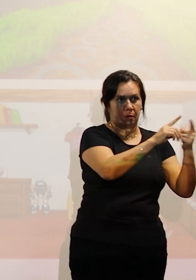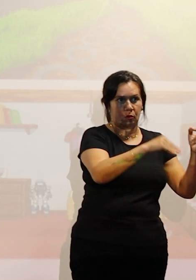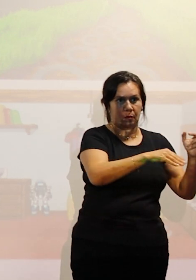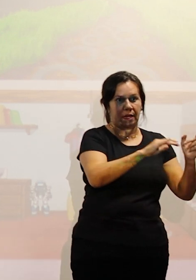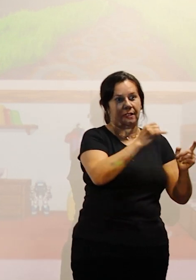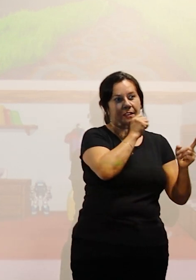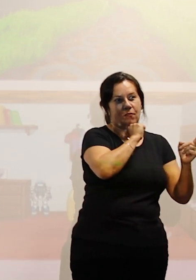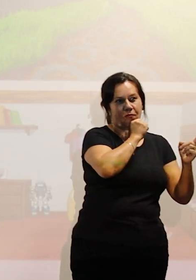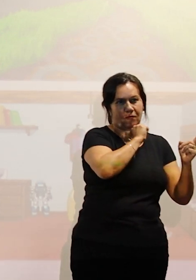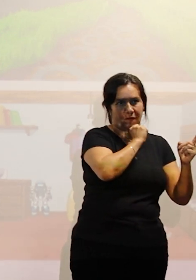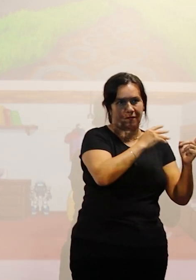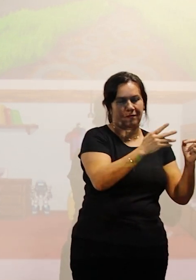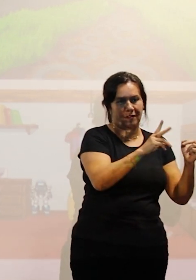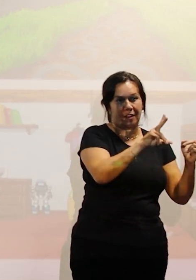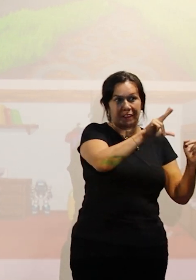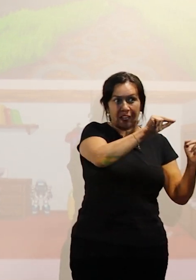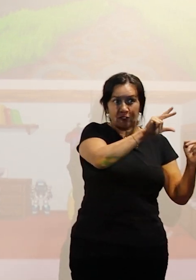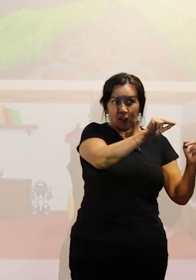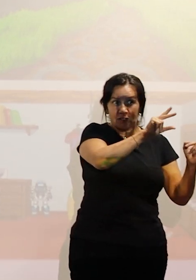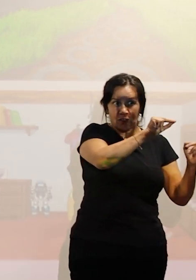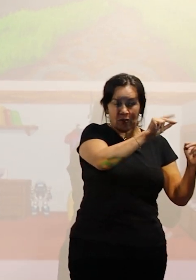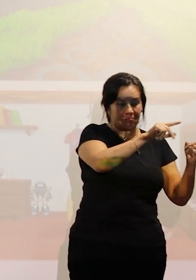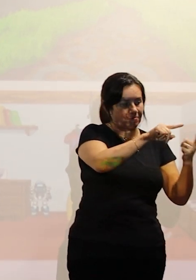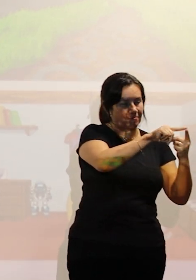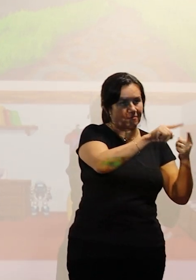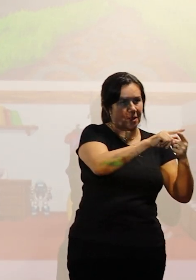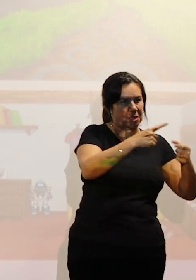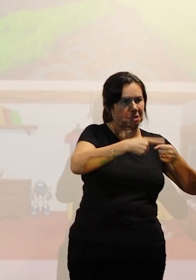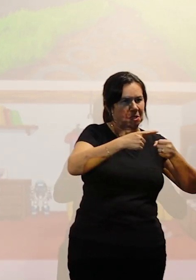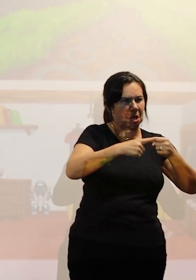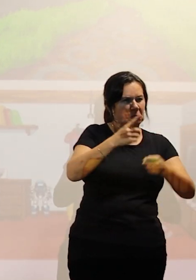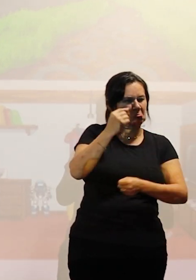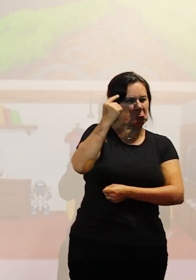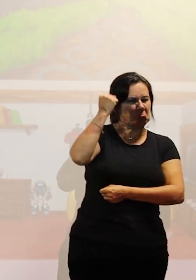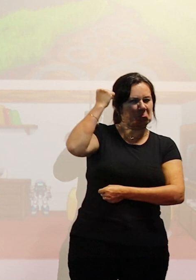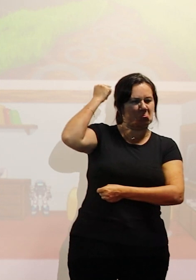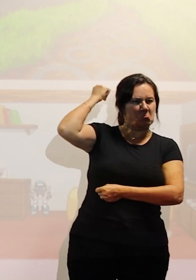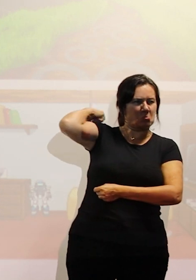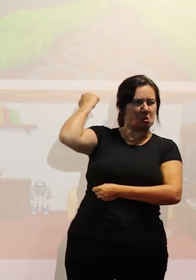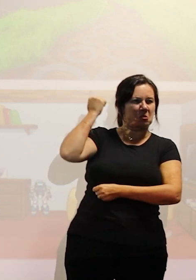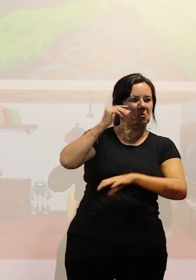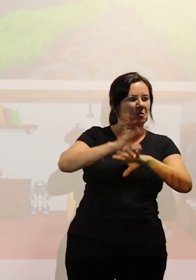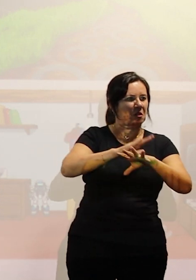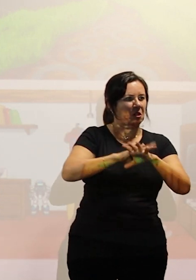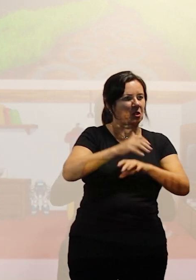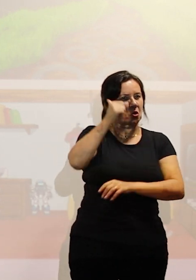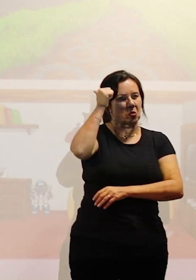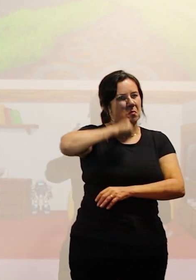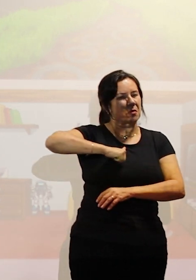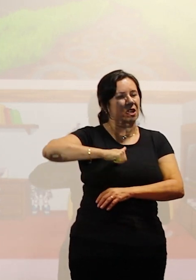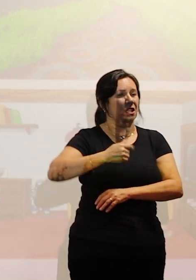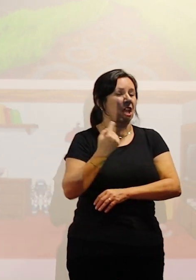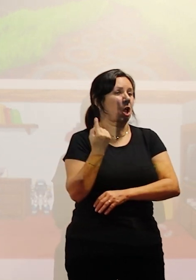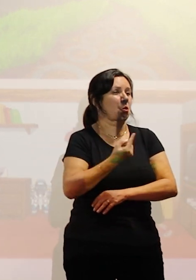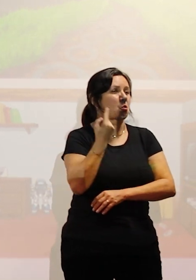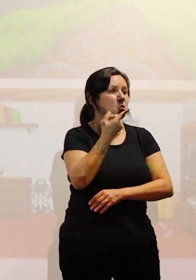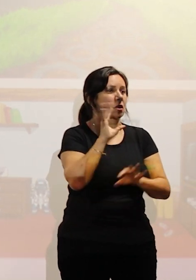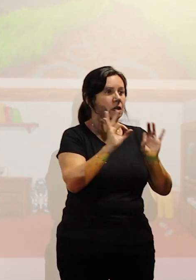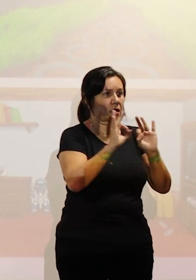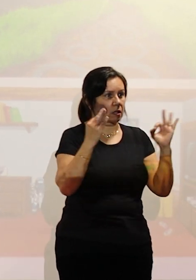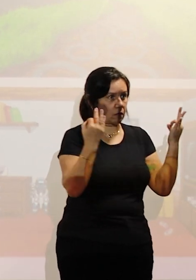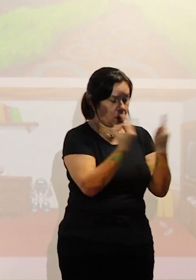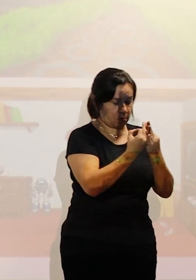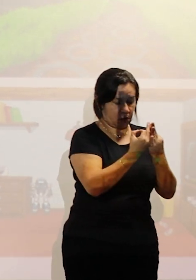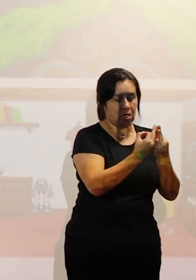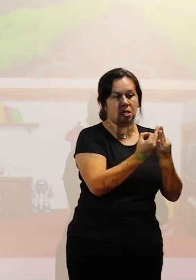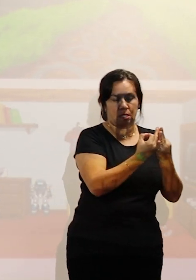da nossa protagonista, então era um quarto numa cidade interior, feito para uma menina que era a única menina assim da família, dá a